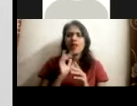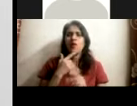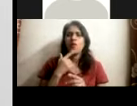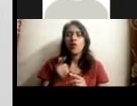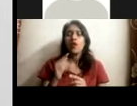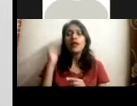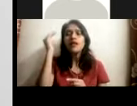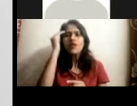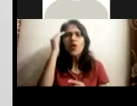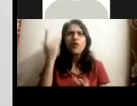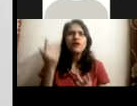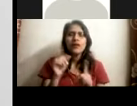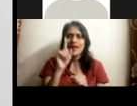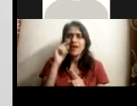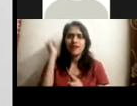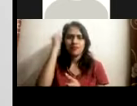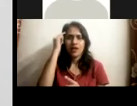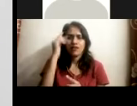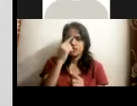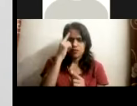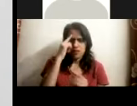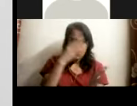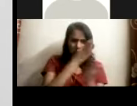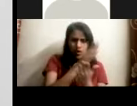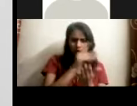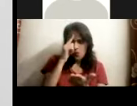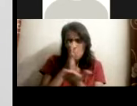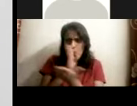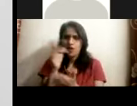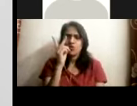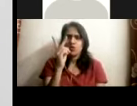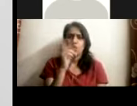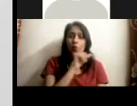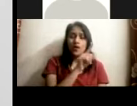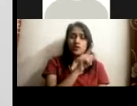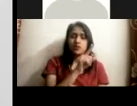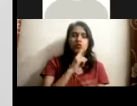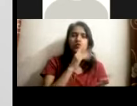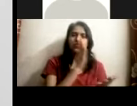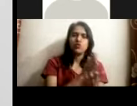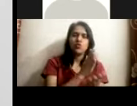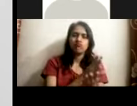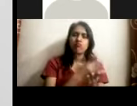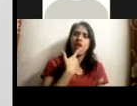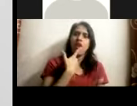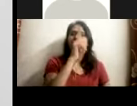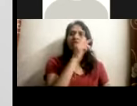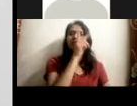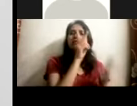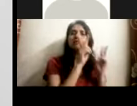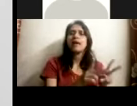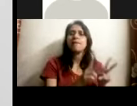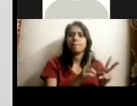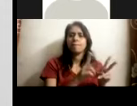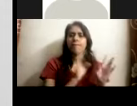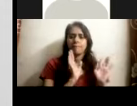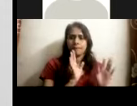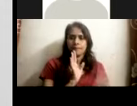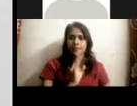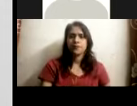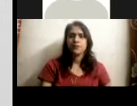thought है majorly. एक कहता है कि जो reality है वो fixed है, ठीक है? तो अगर